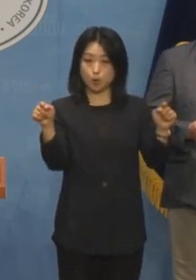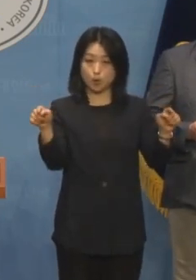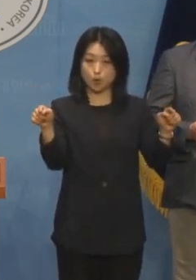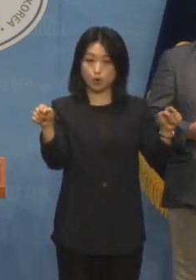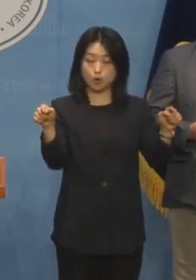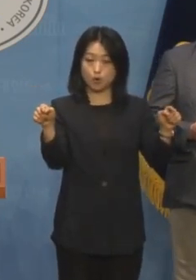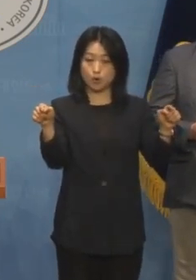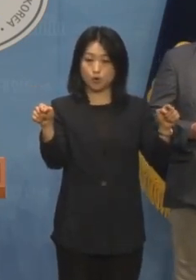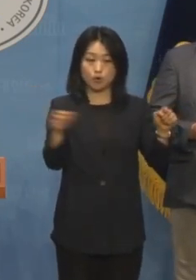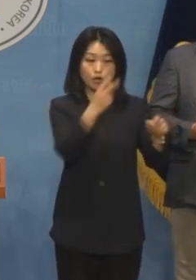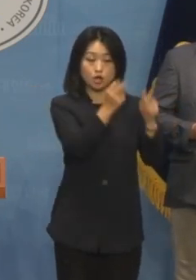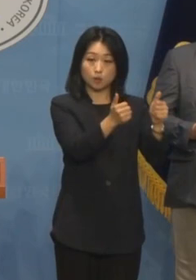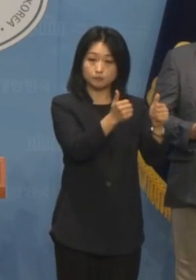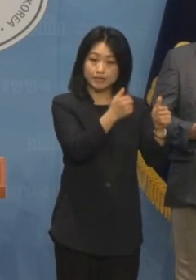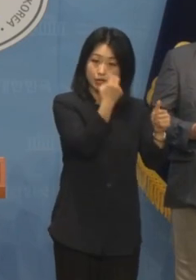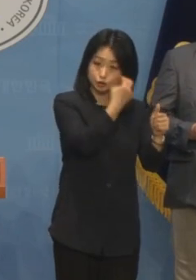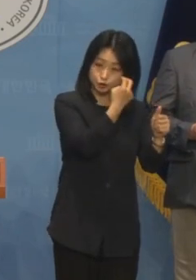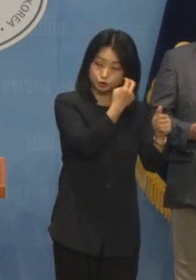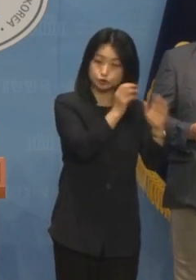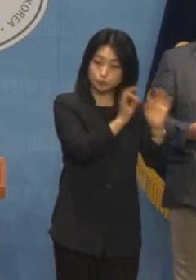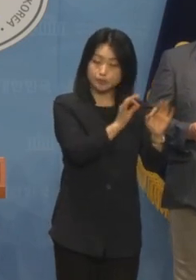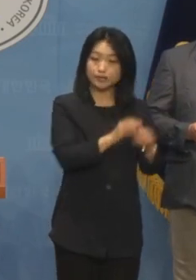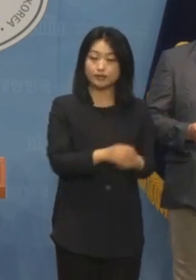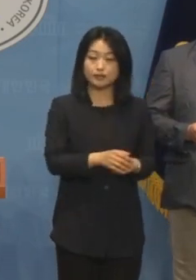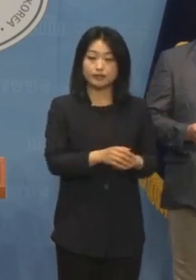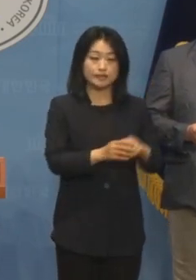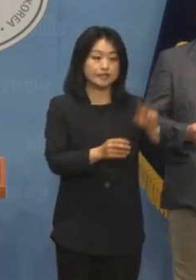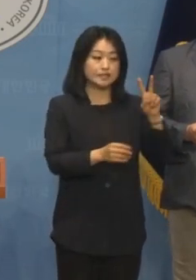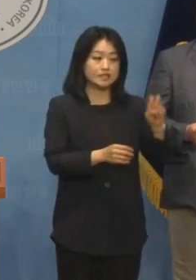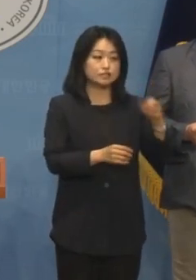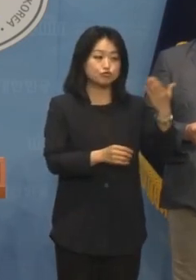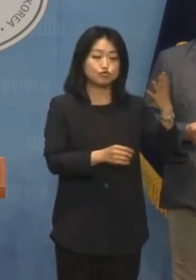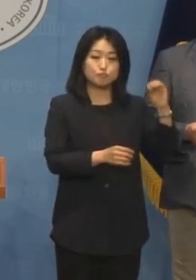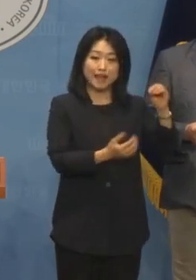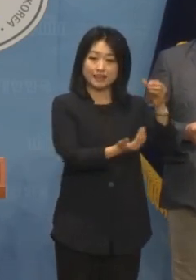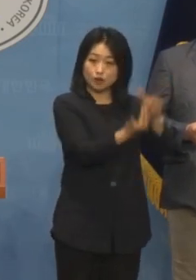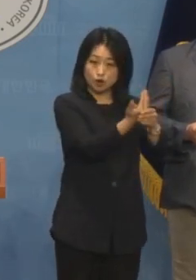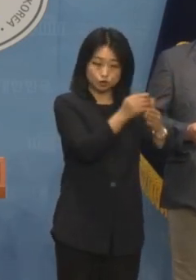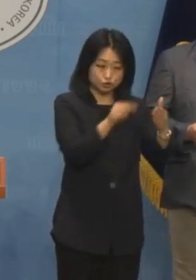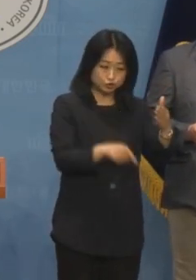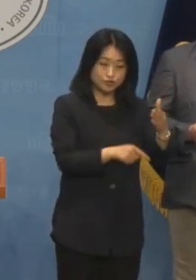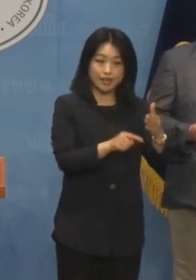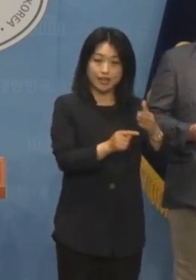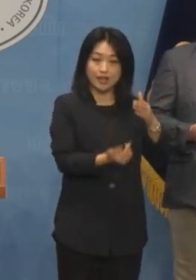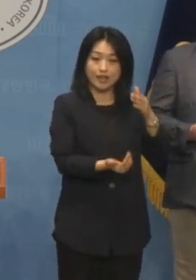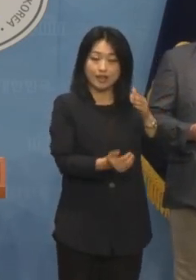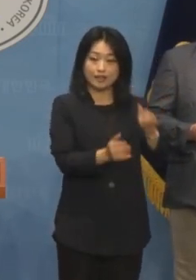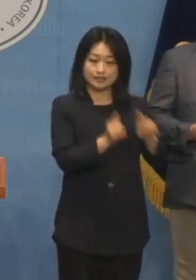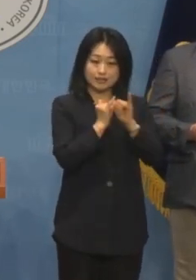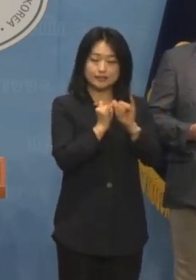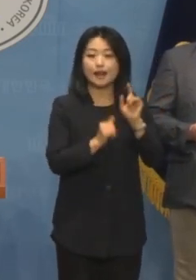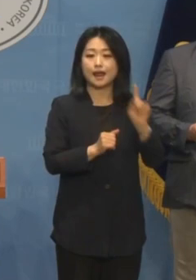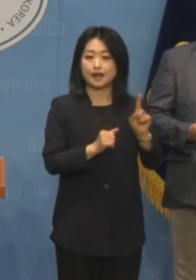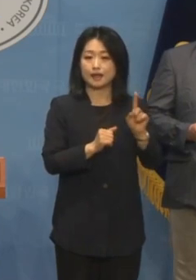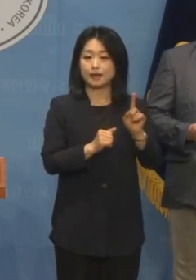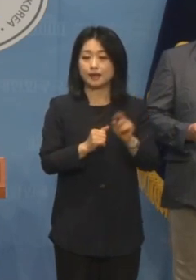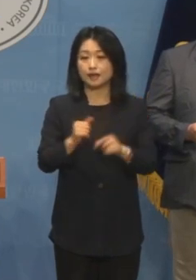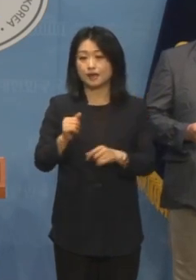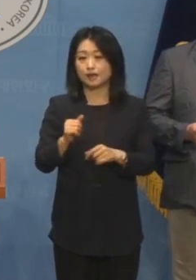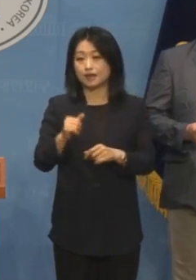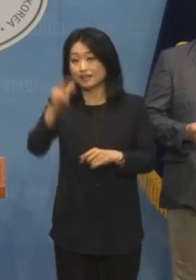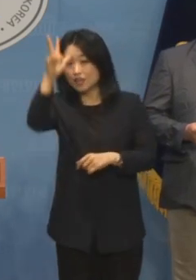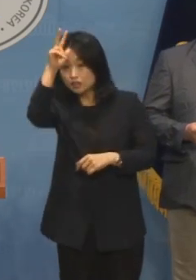중 자살자 수를 적용하면 29만 건 중 한 건의 자살 사건이 일어났습니다.